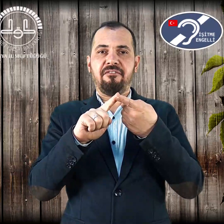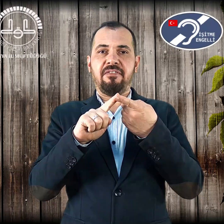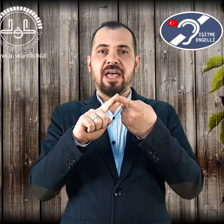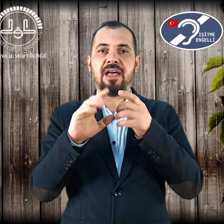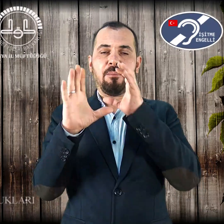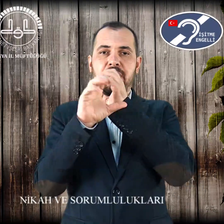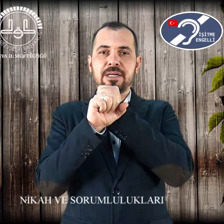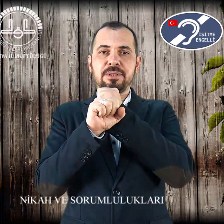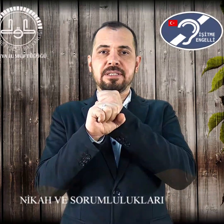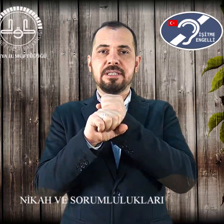nikah ve sorumlulukları.